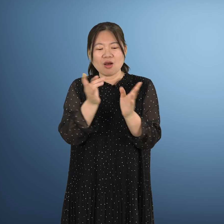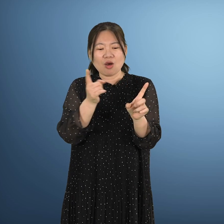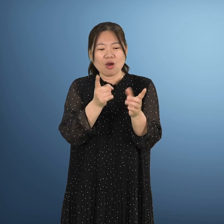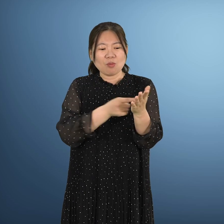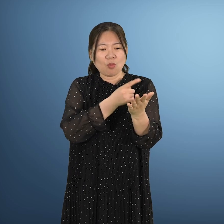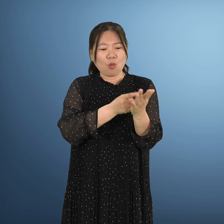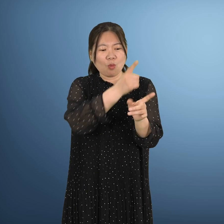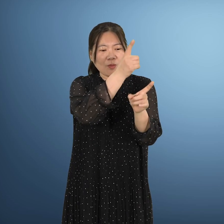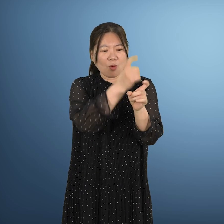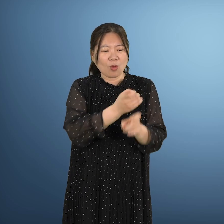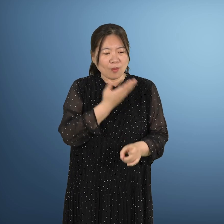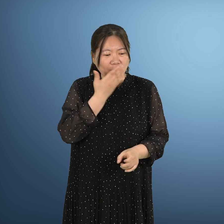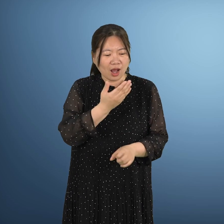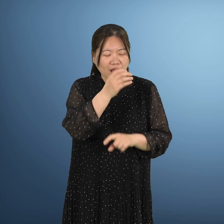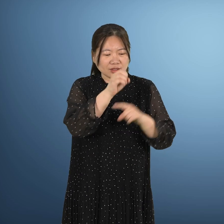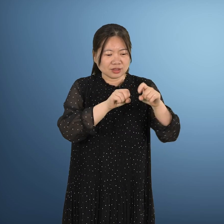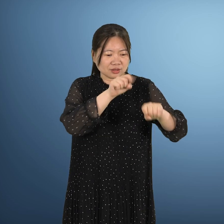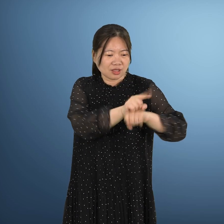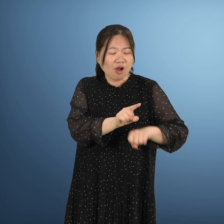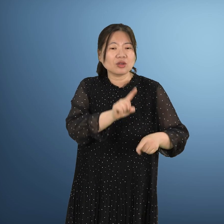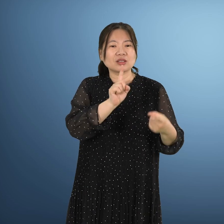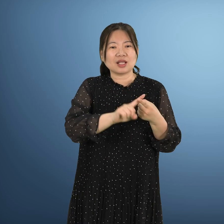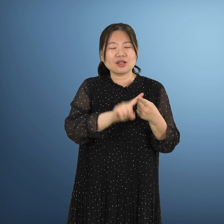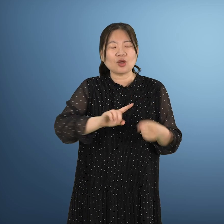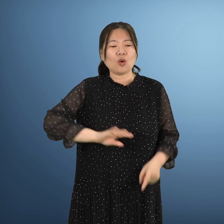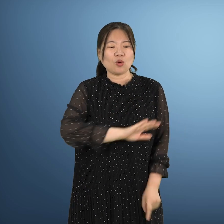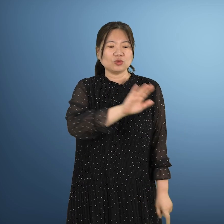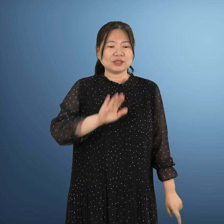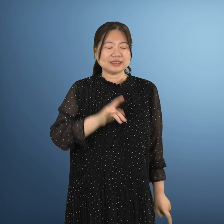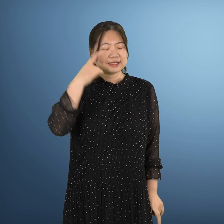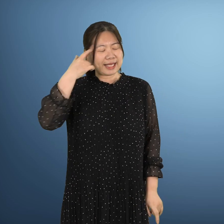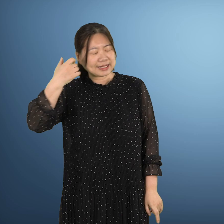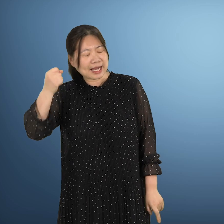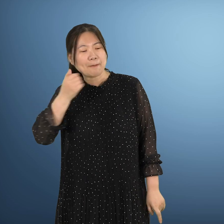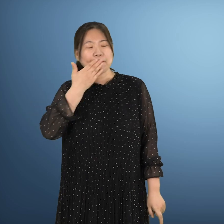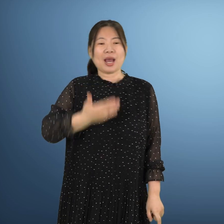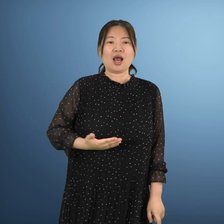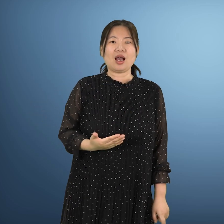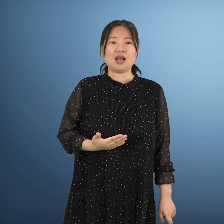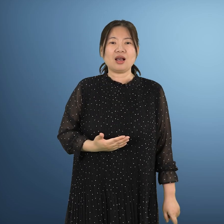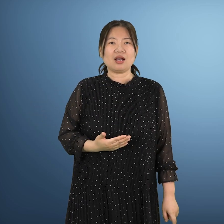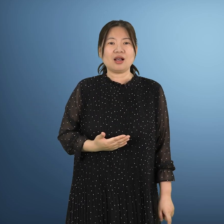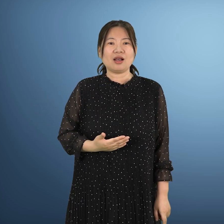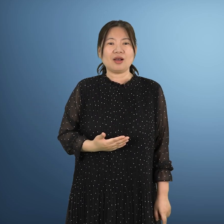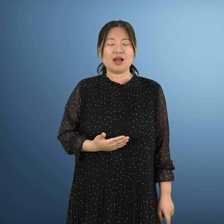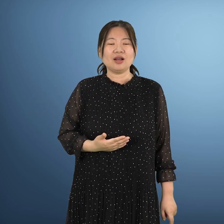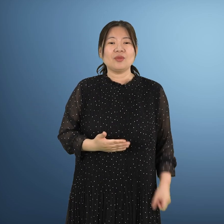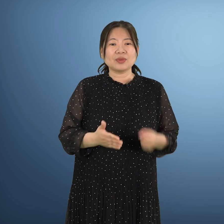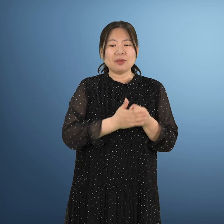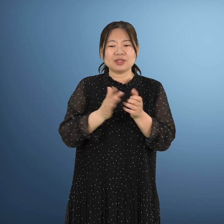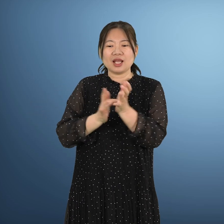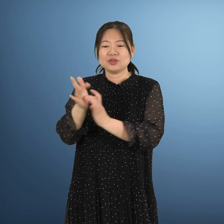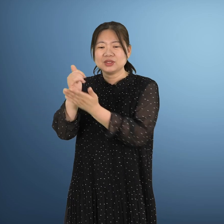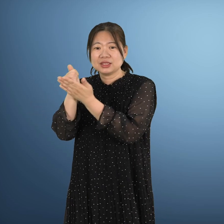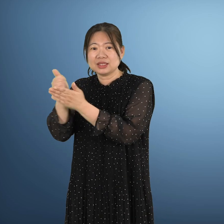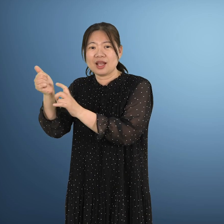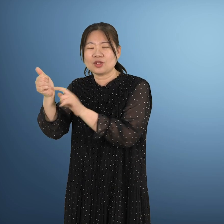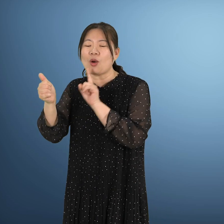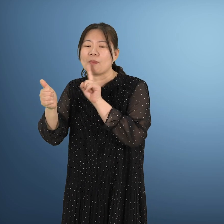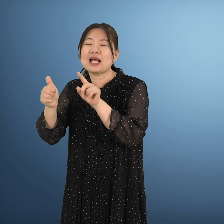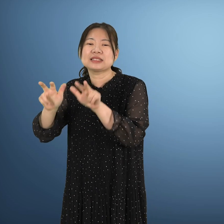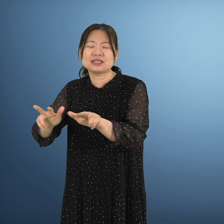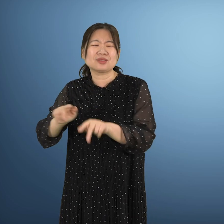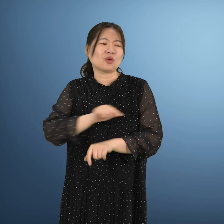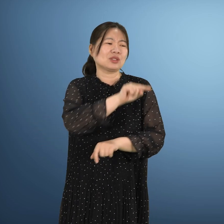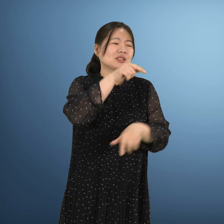보복의 가능성을 열어놨다고요. 그 말이 너희는 그렇게 듣고 가르침을 받아왔으나,